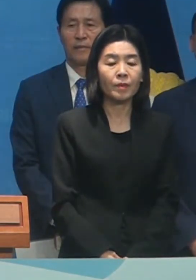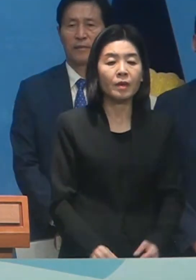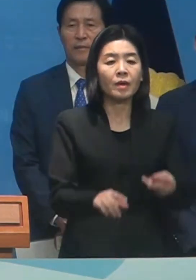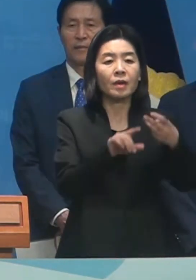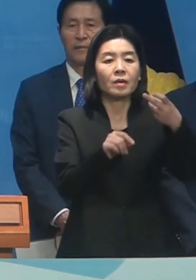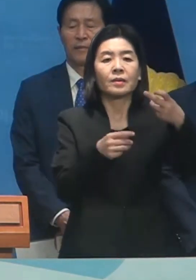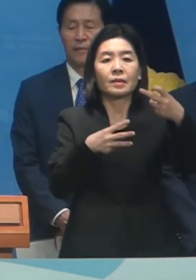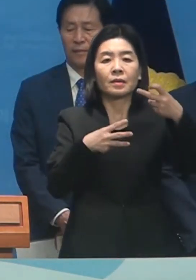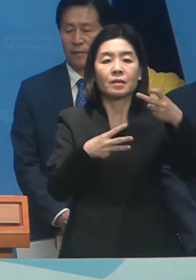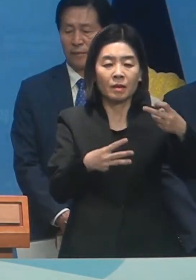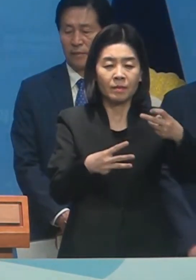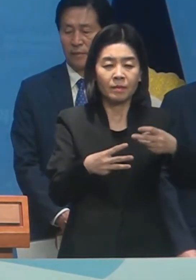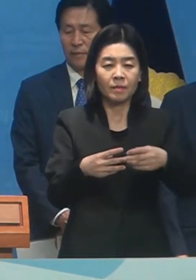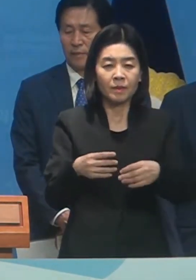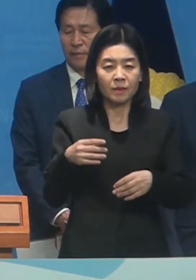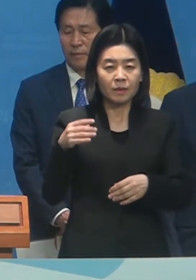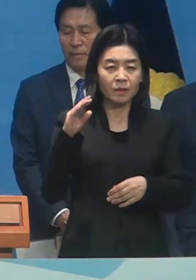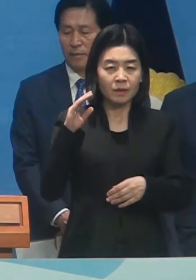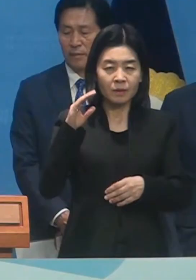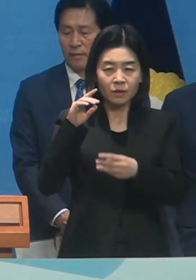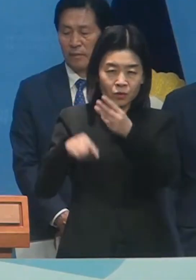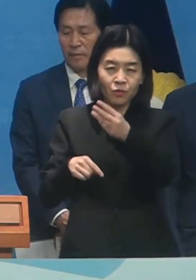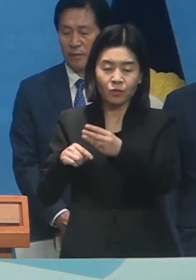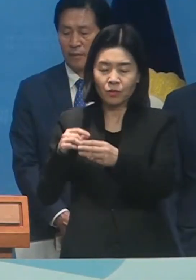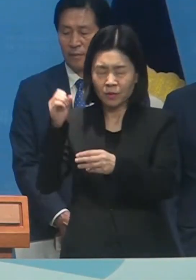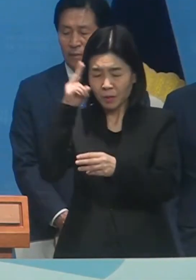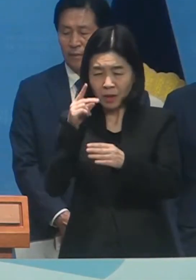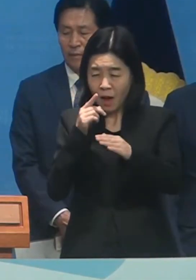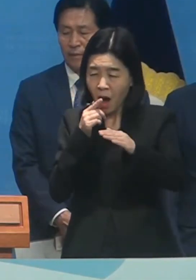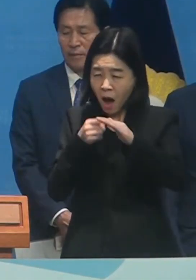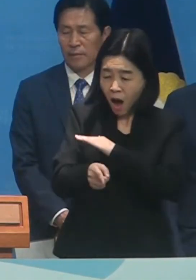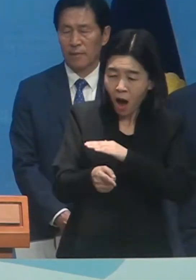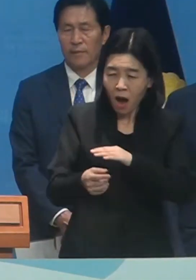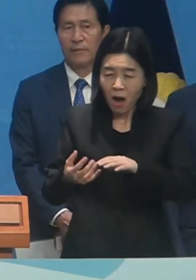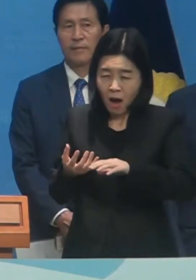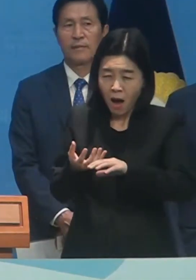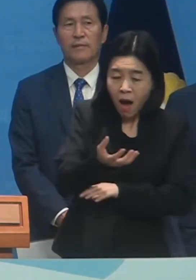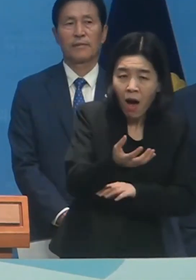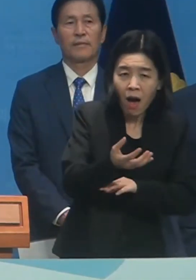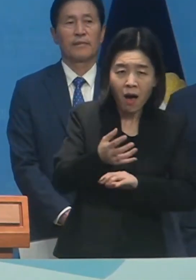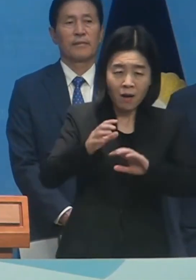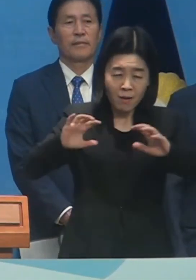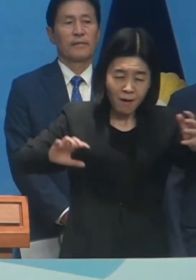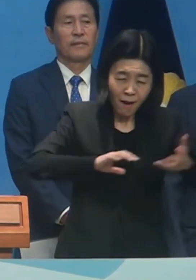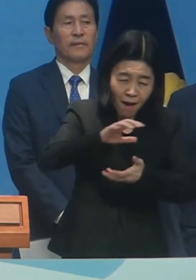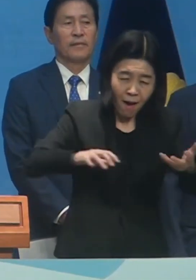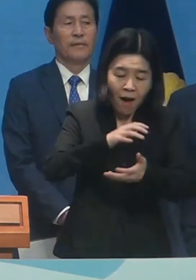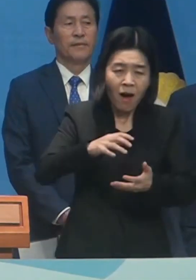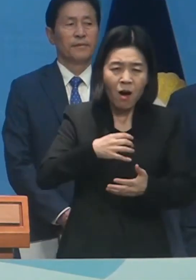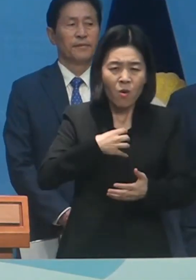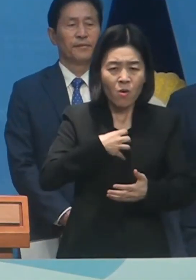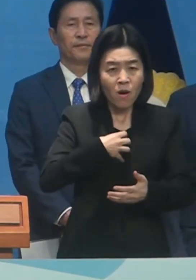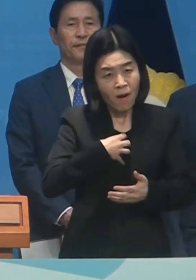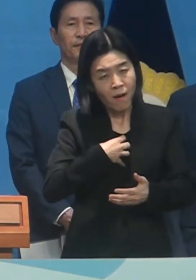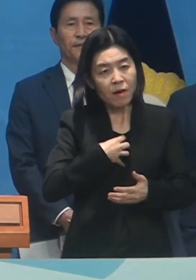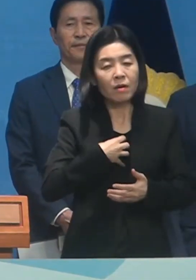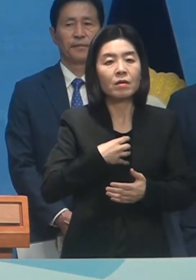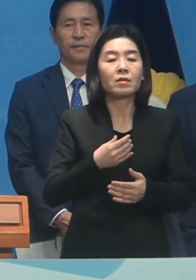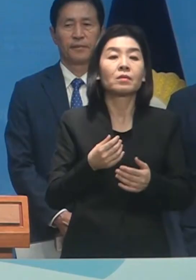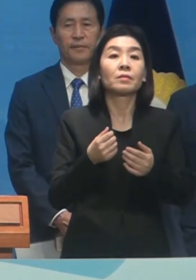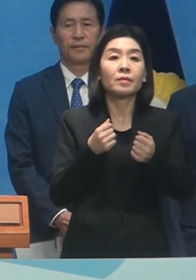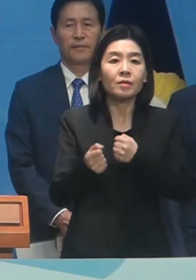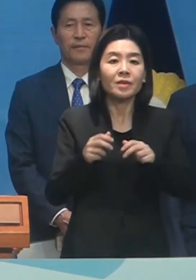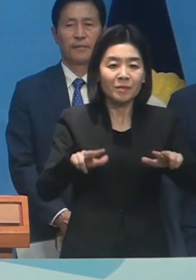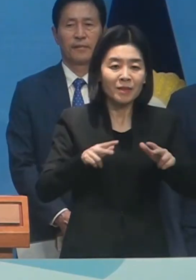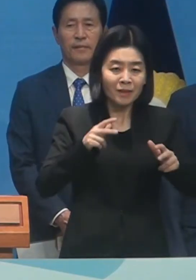12월 3일 계엄 내란은 우리의 위기적 상황을 더욱 심화시켰다. 그러나